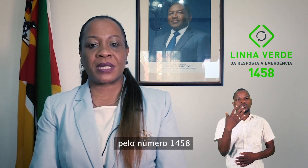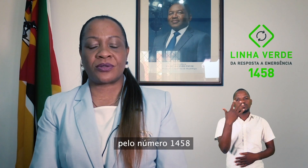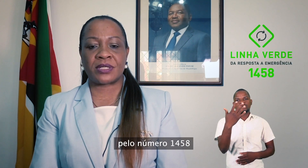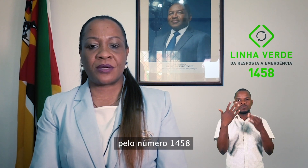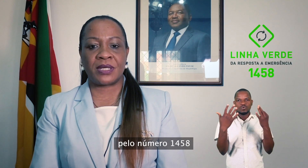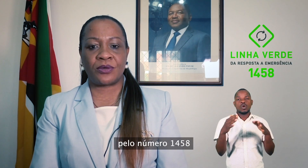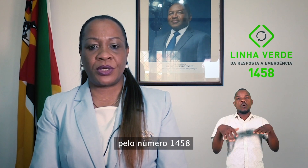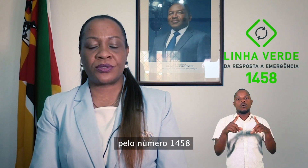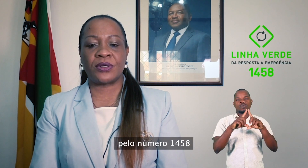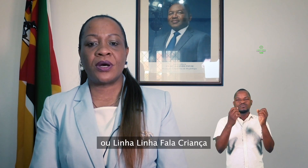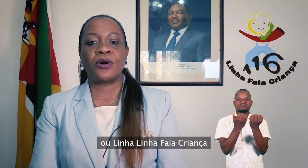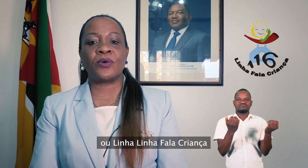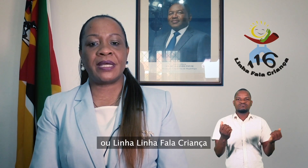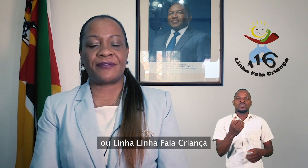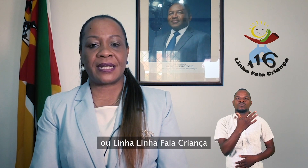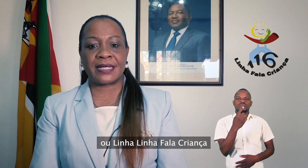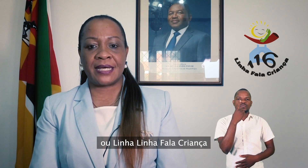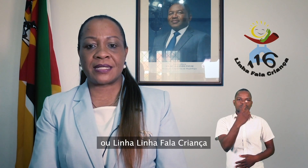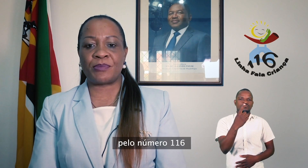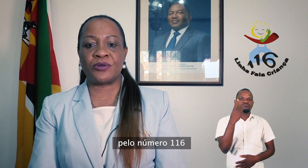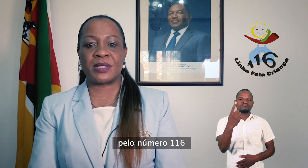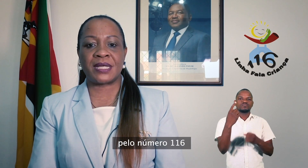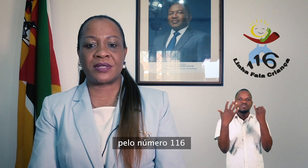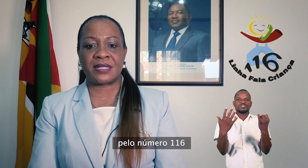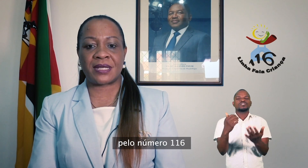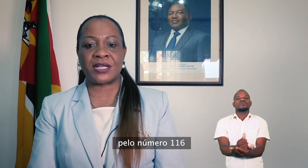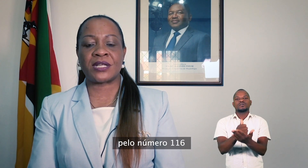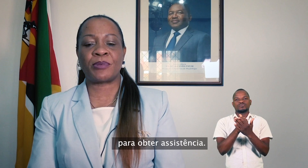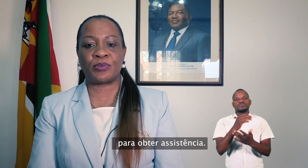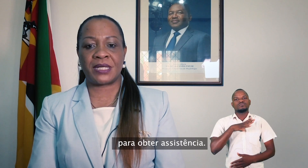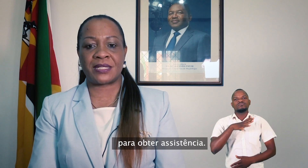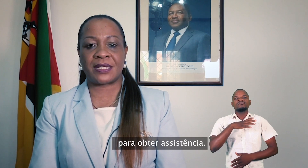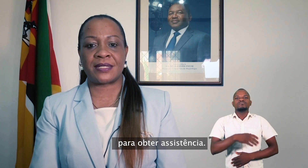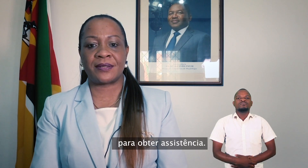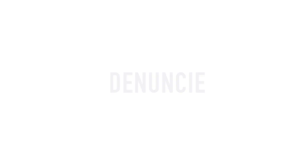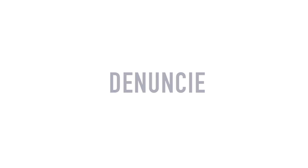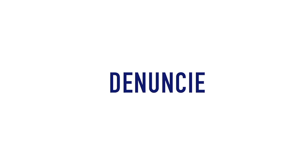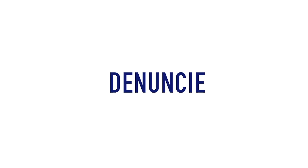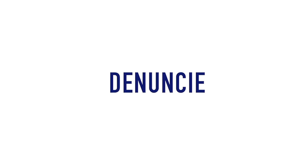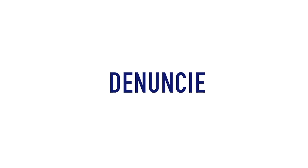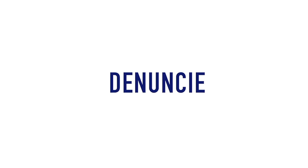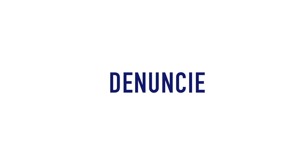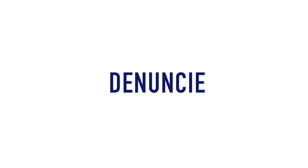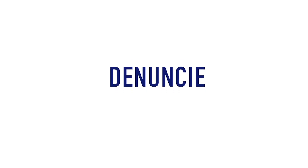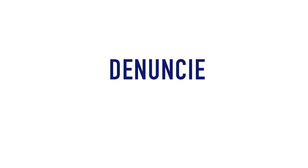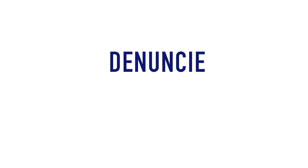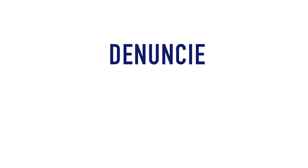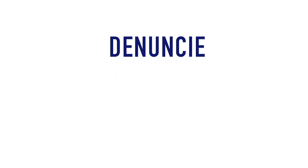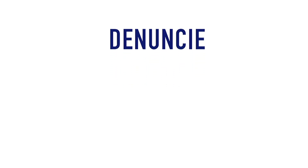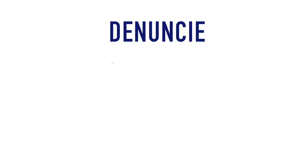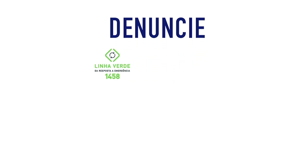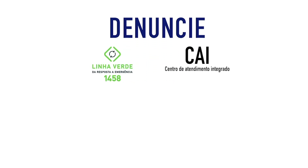pelo número 1458 ou linha Fala Criança pelo número 116 para obter assistência.